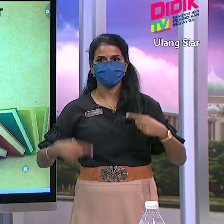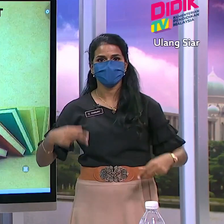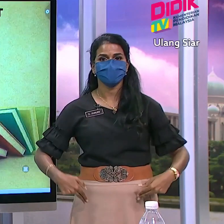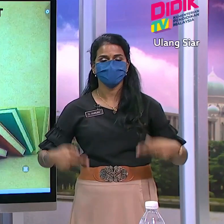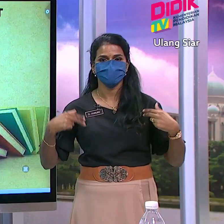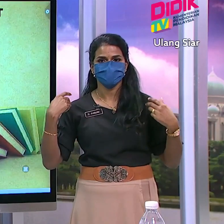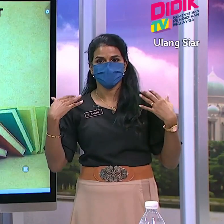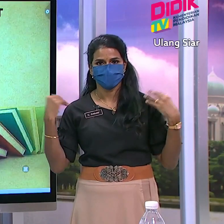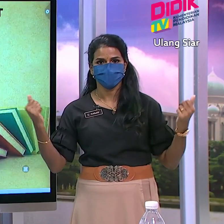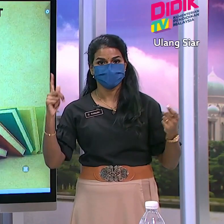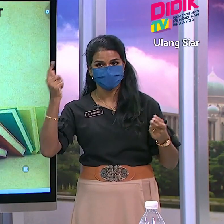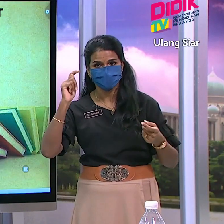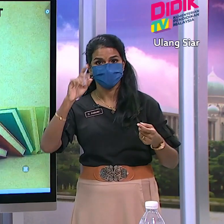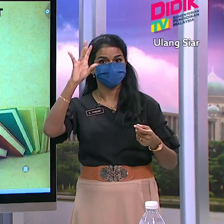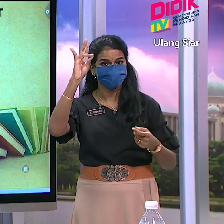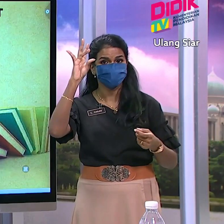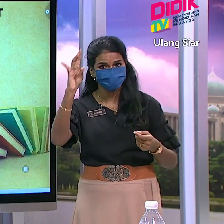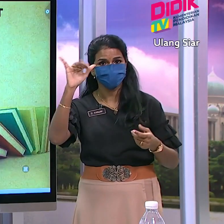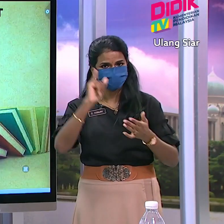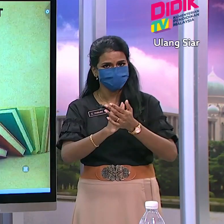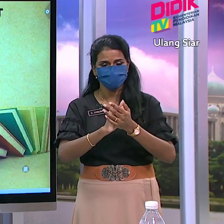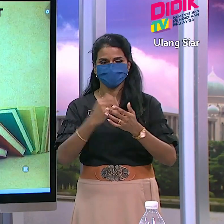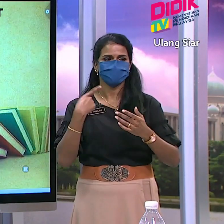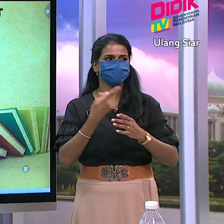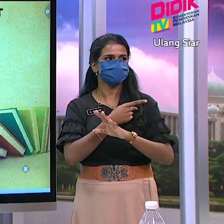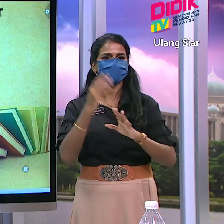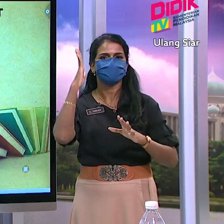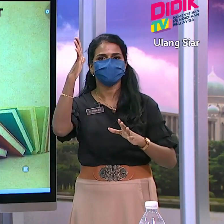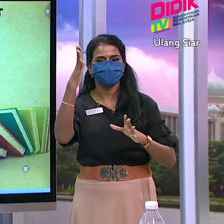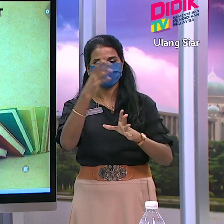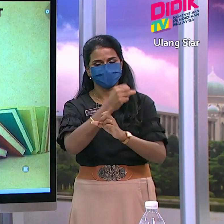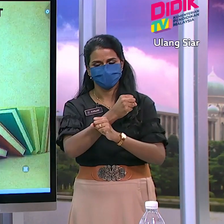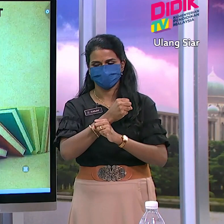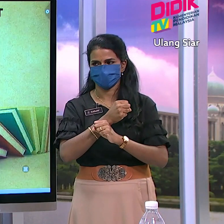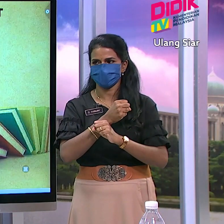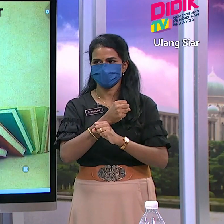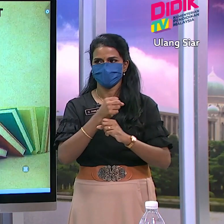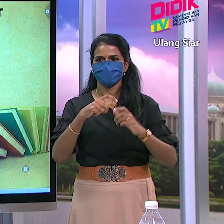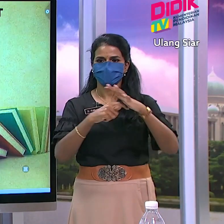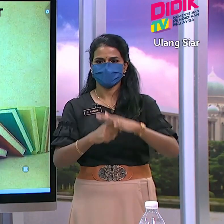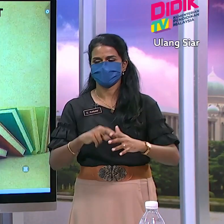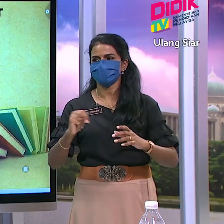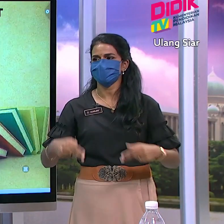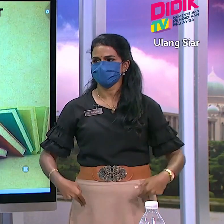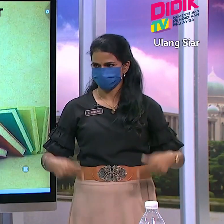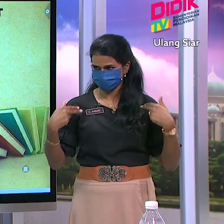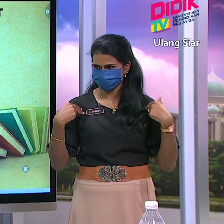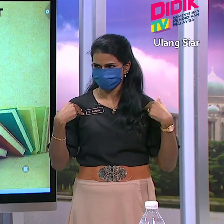gaya hidup sehat tadi yang tujuh-tujuh tu, kita tidak akan dapat tekanan hidup.